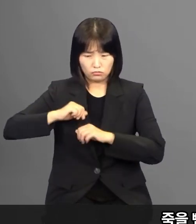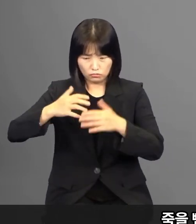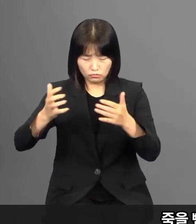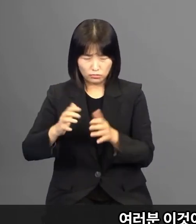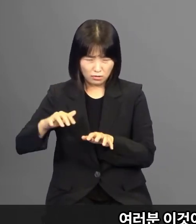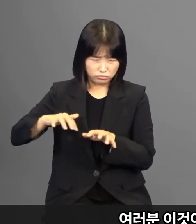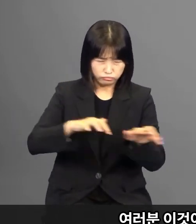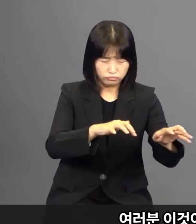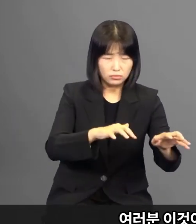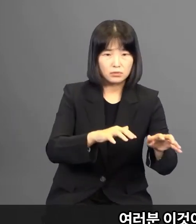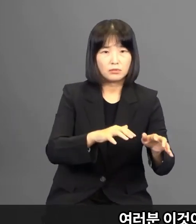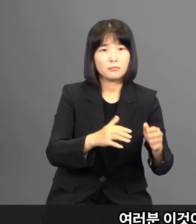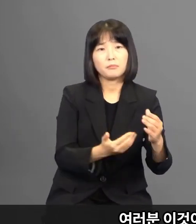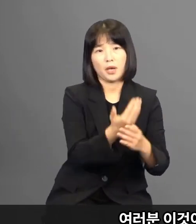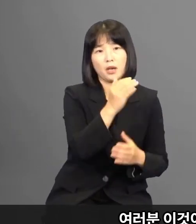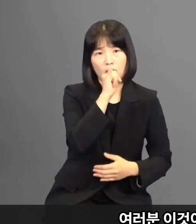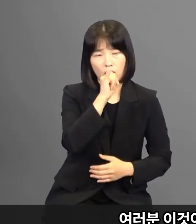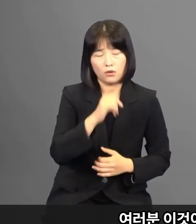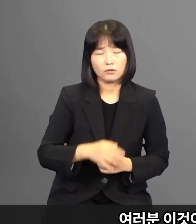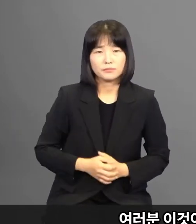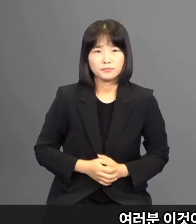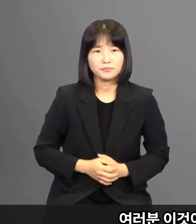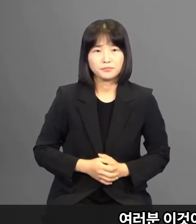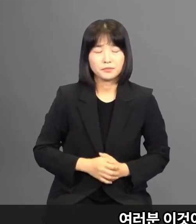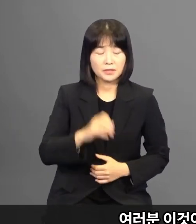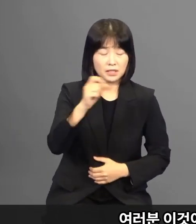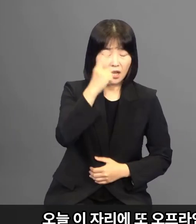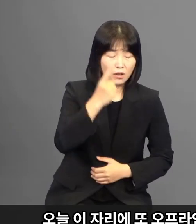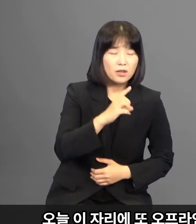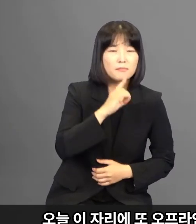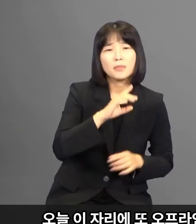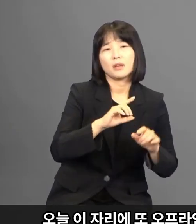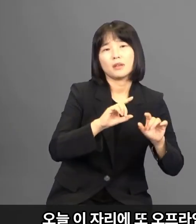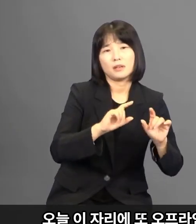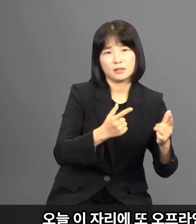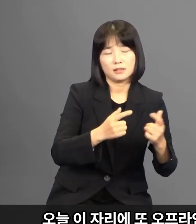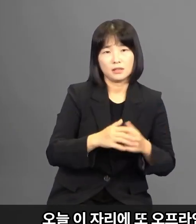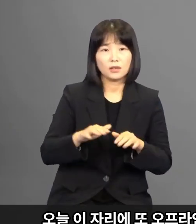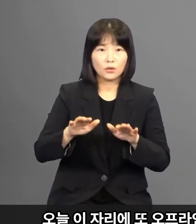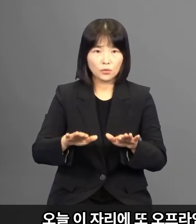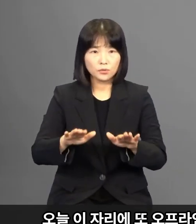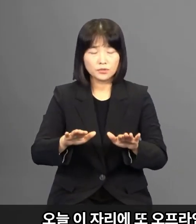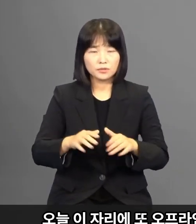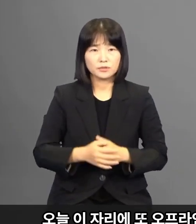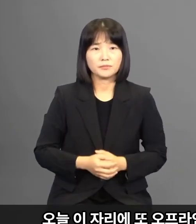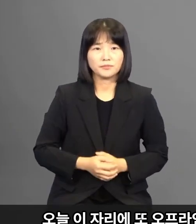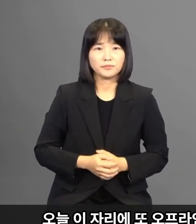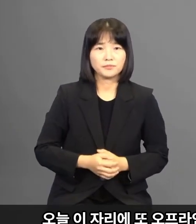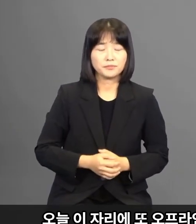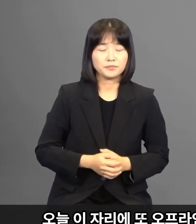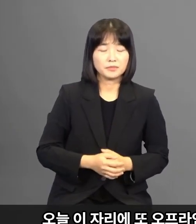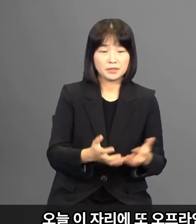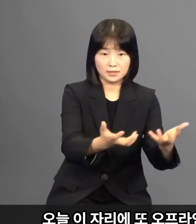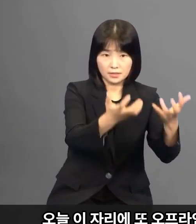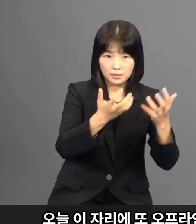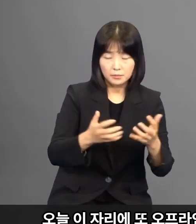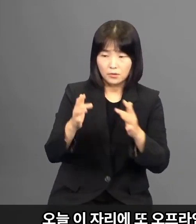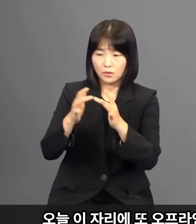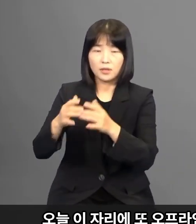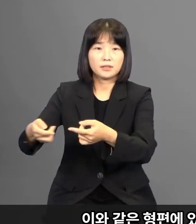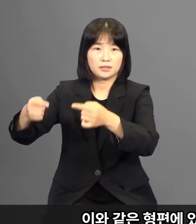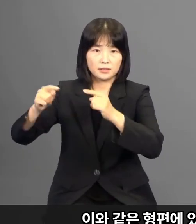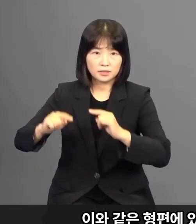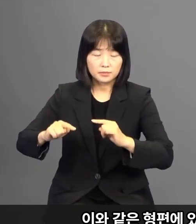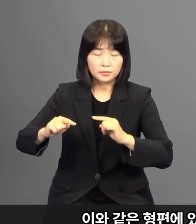있었죠. 여러분, 이것이 다윗만의 위기가 아니라 오늘 이 자리에 또 오프라인으로 온라인으로 참여하신 분들